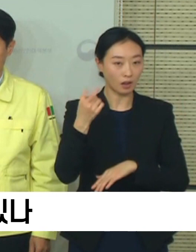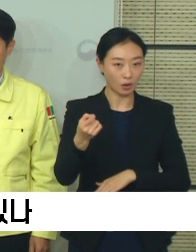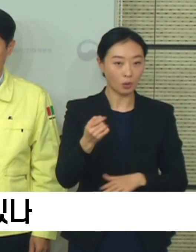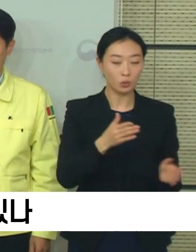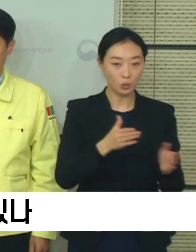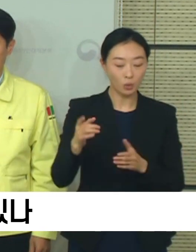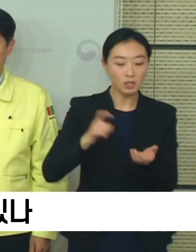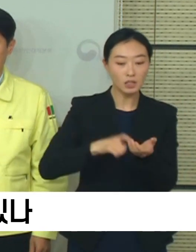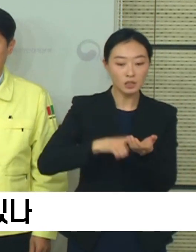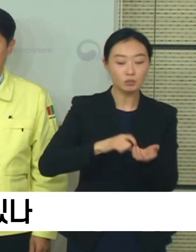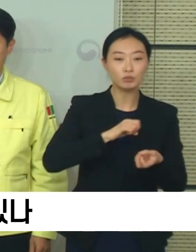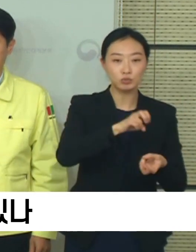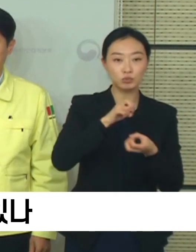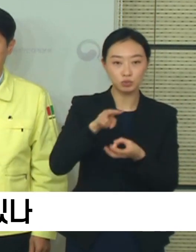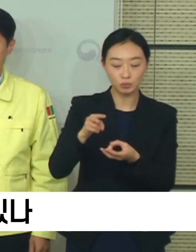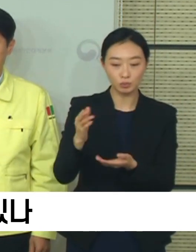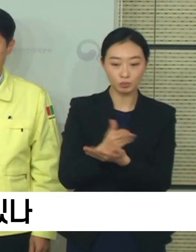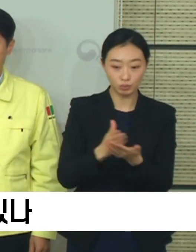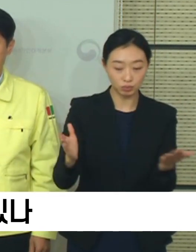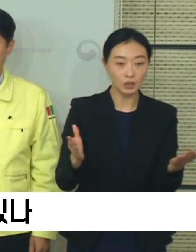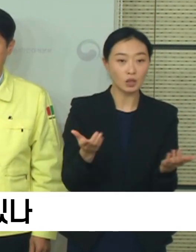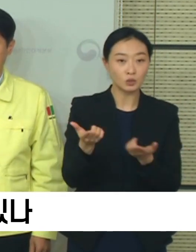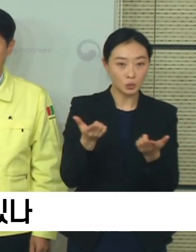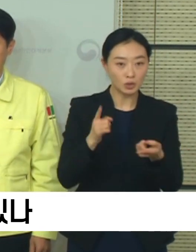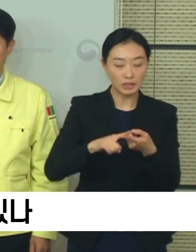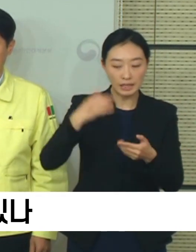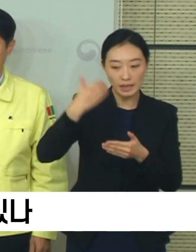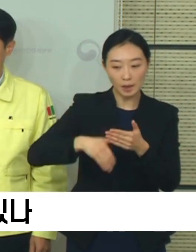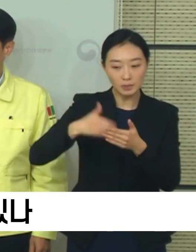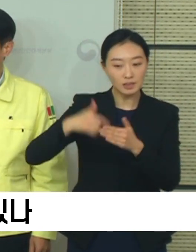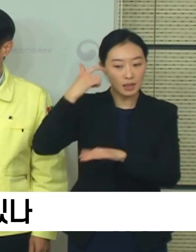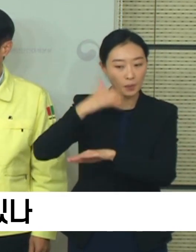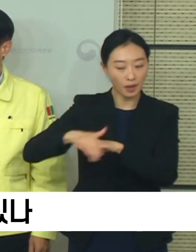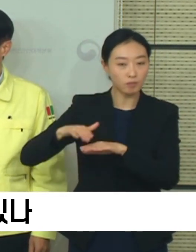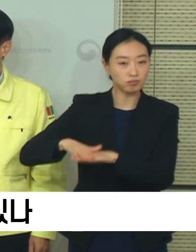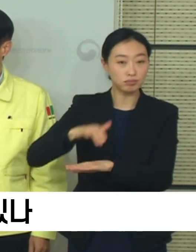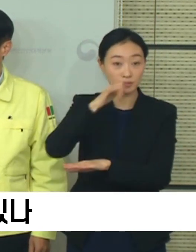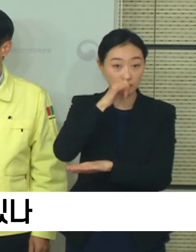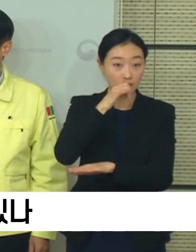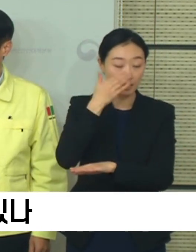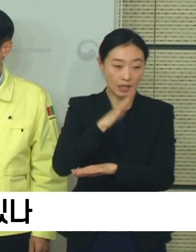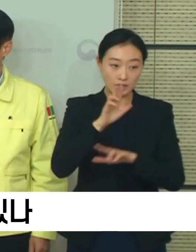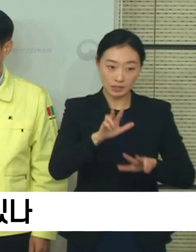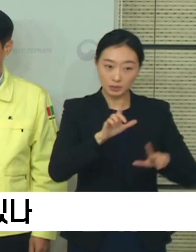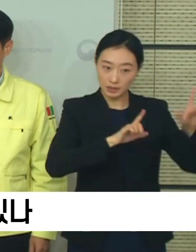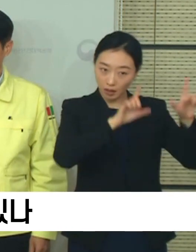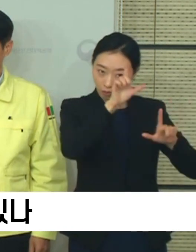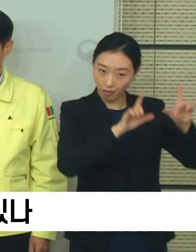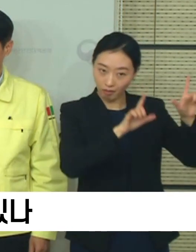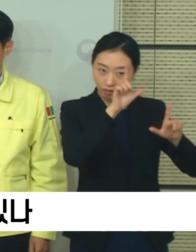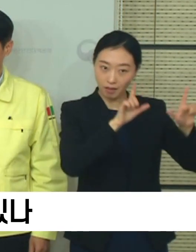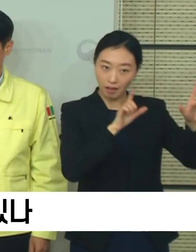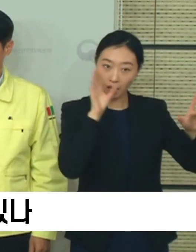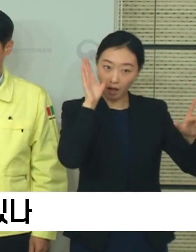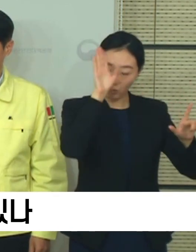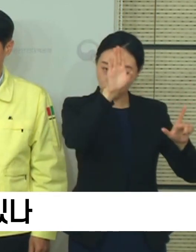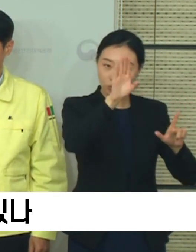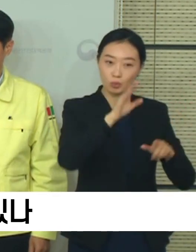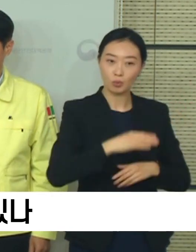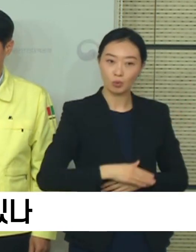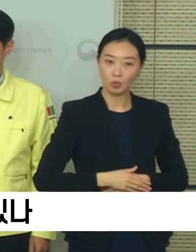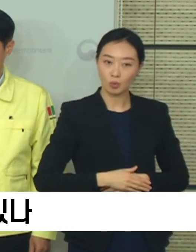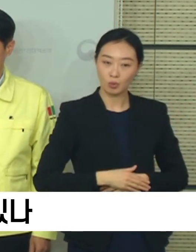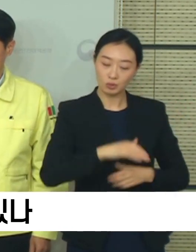조치 중에서도 아직 좀 남은 조치들이 있습니다만 그거는 수급 상황과 그런 재반